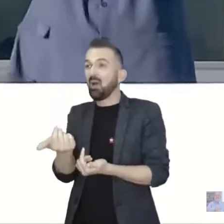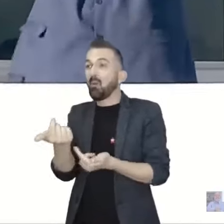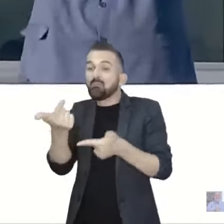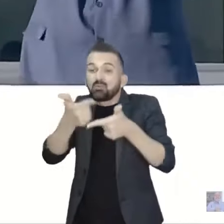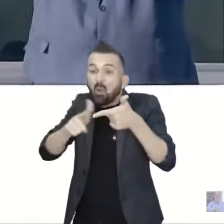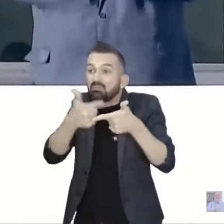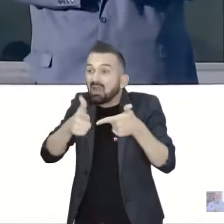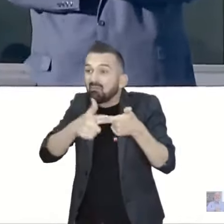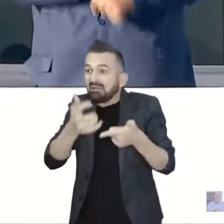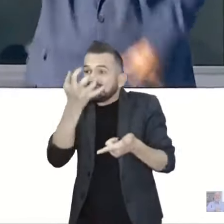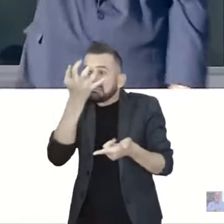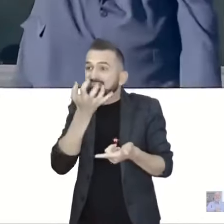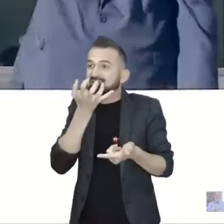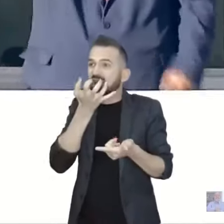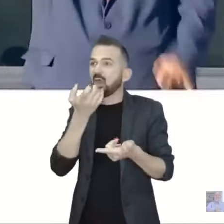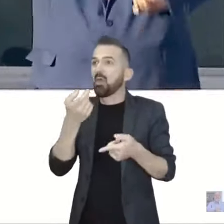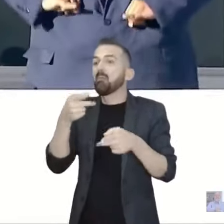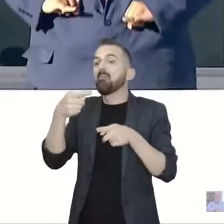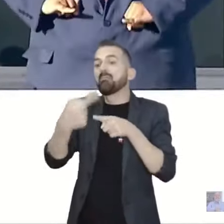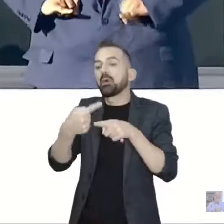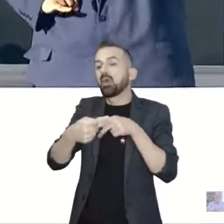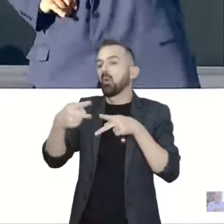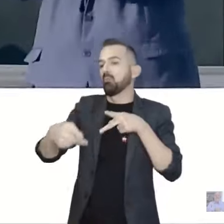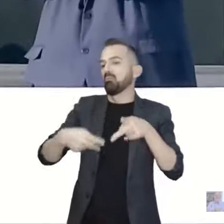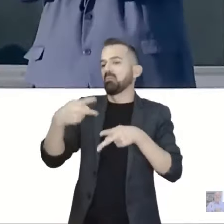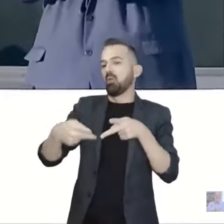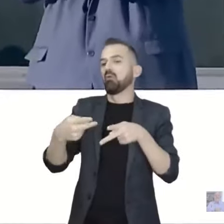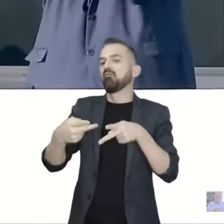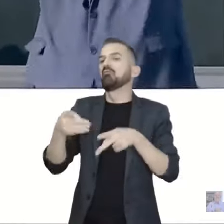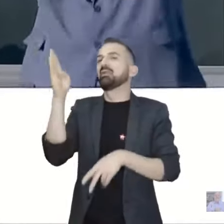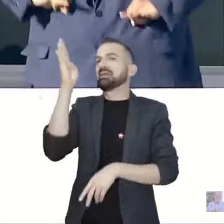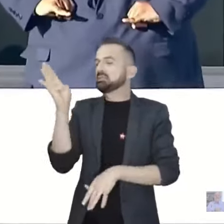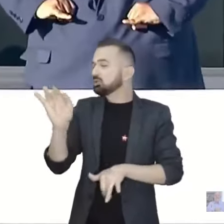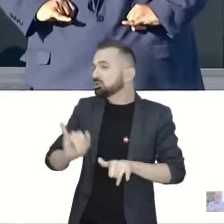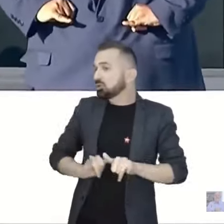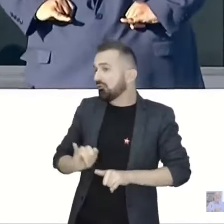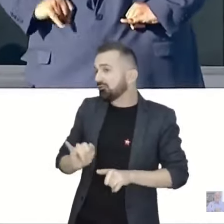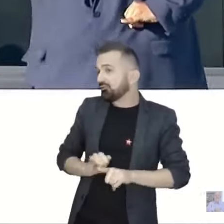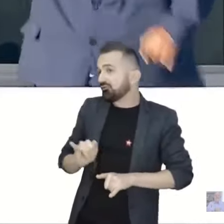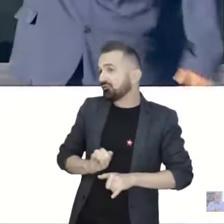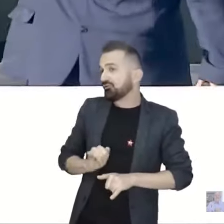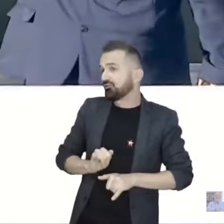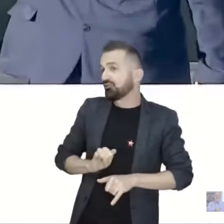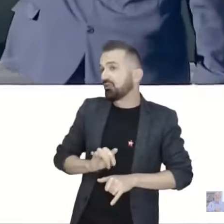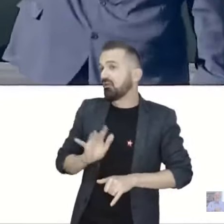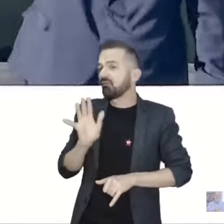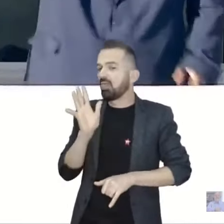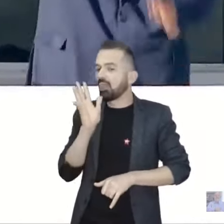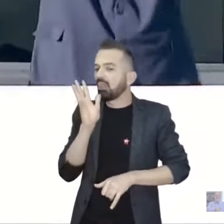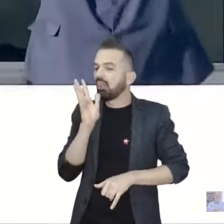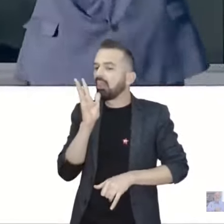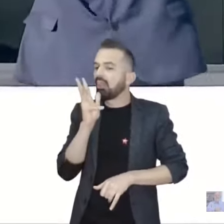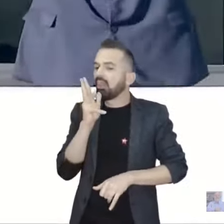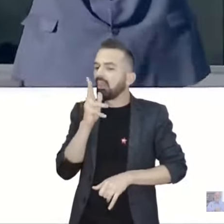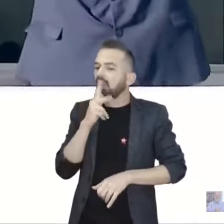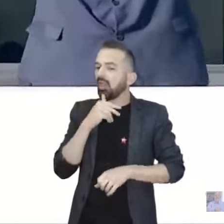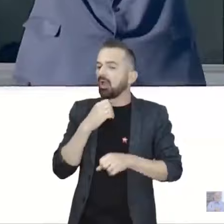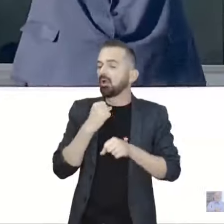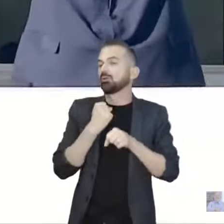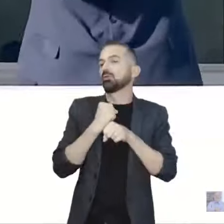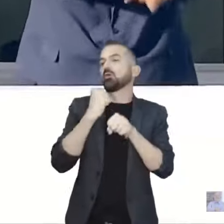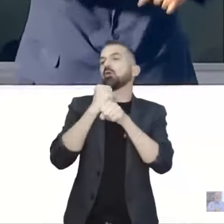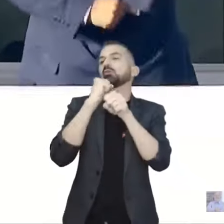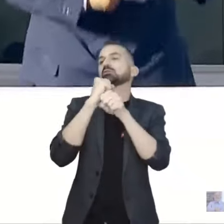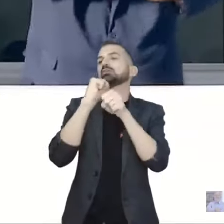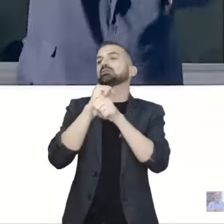povo brasileiro sofreu nestes últimos anos foi a lenta e progressiva construção de um verdadeiro